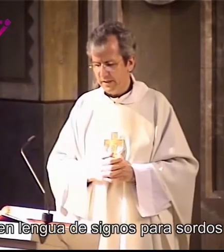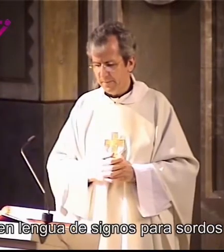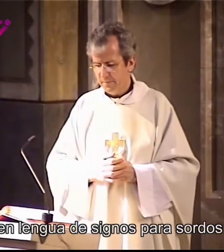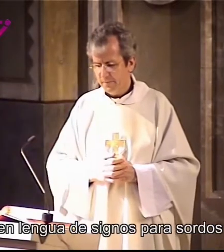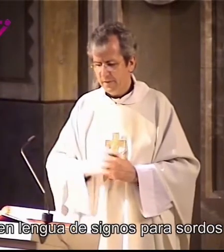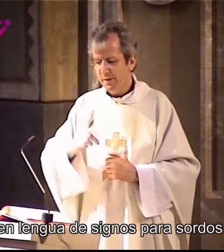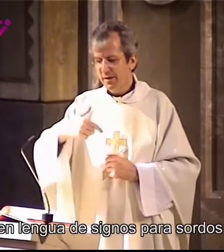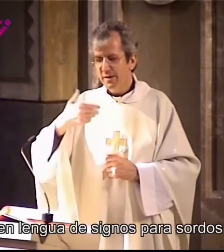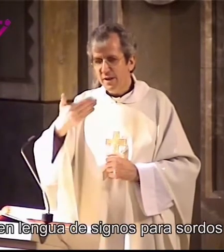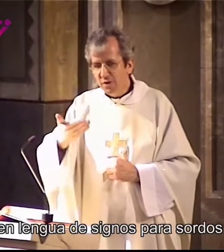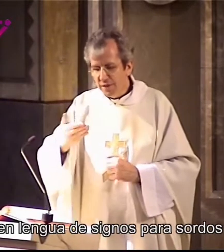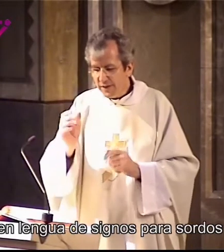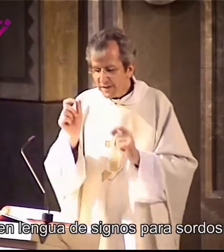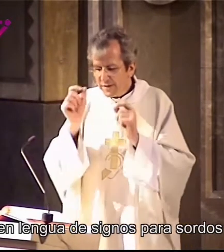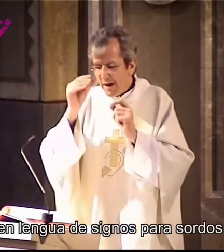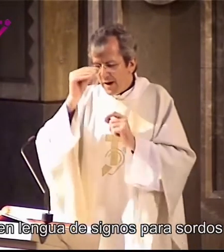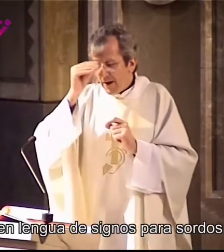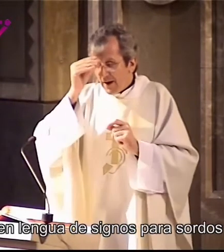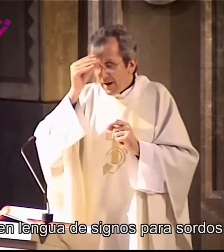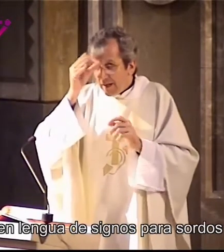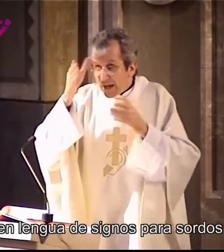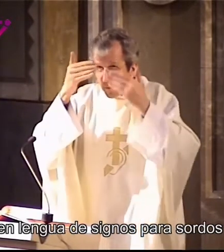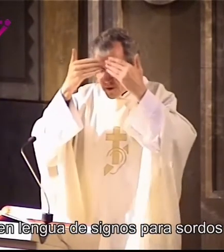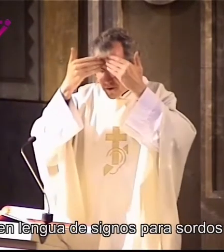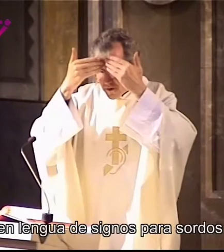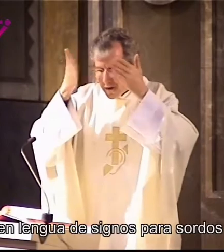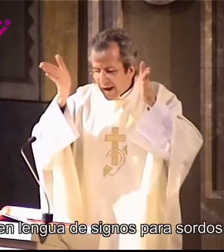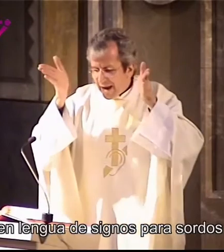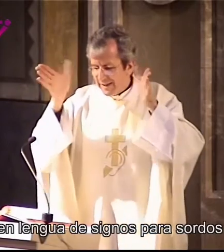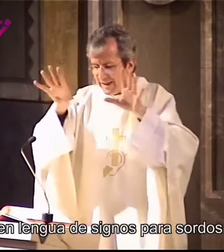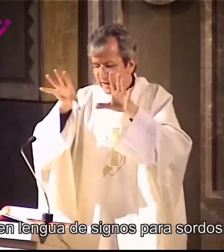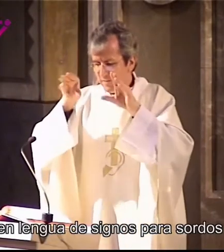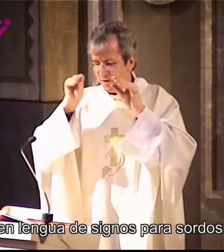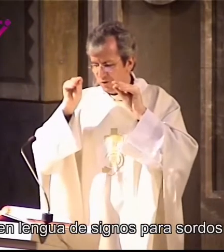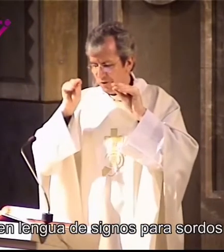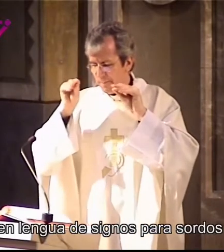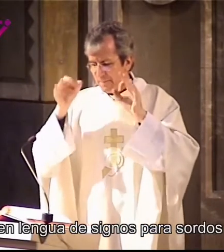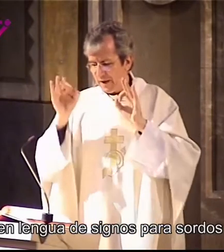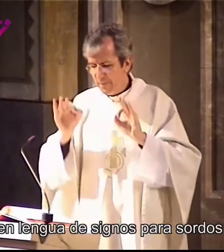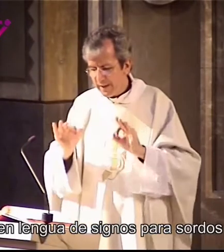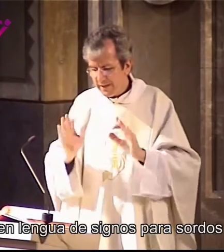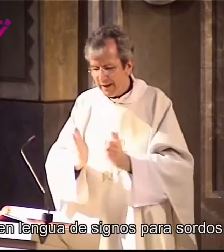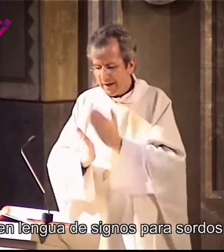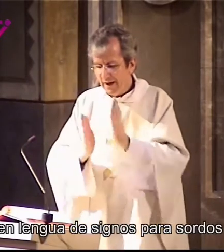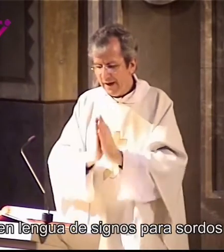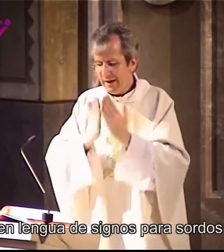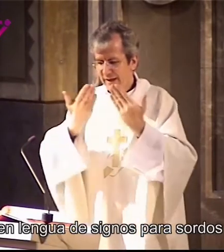Y entonces les abrió el entendimiento para comprender las